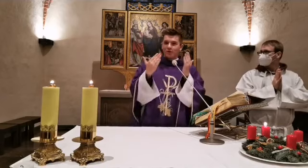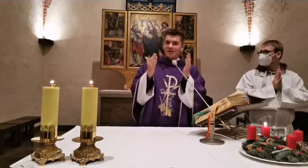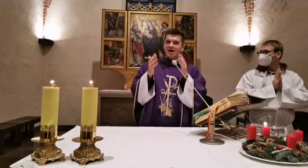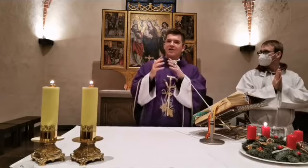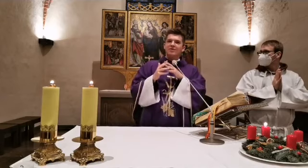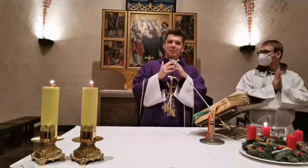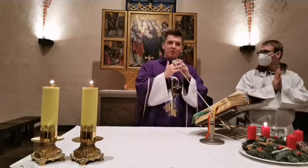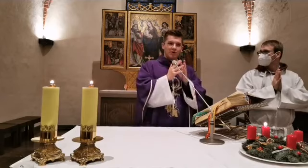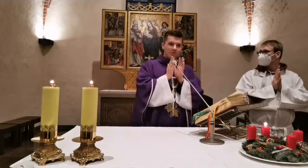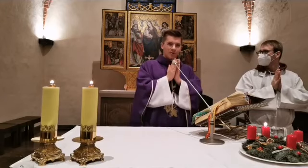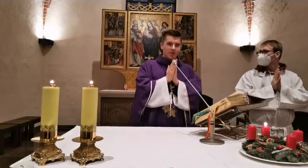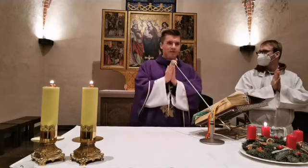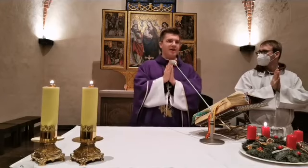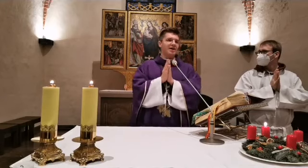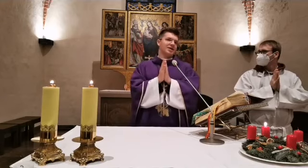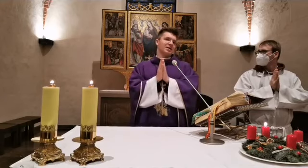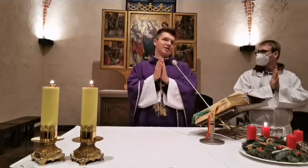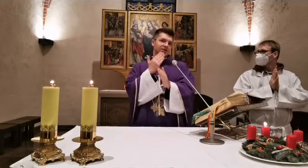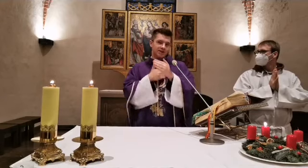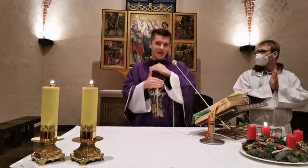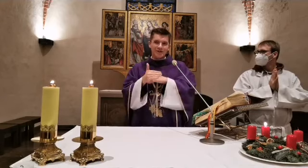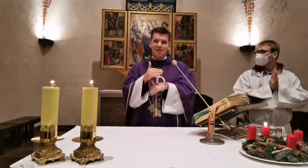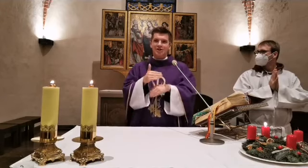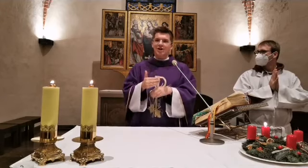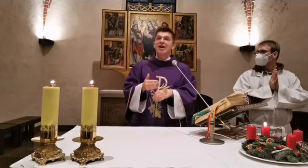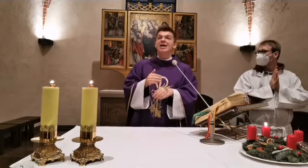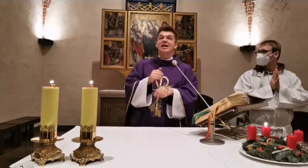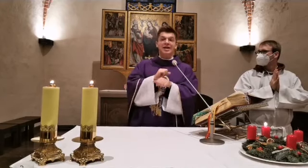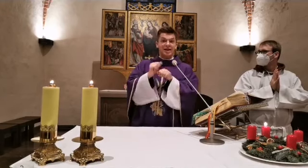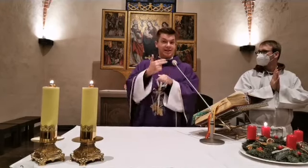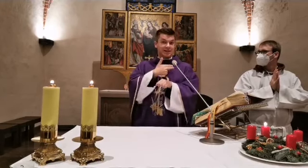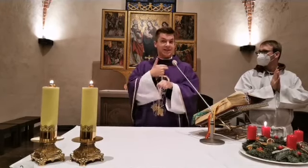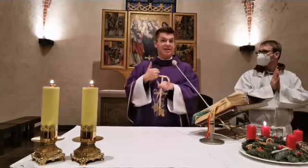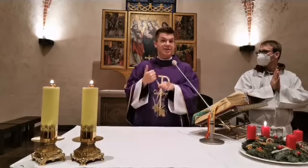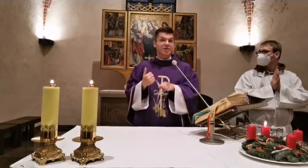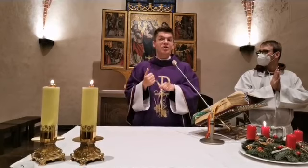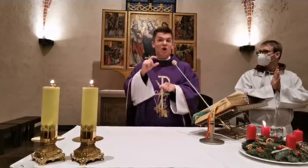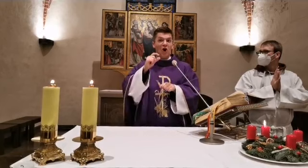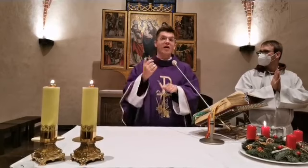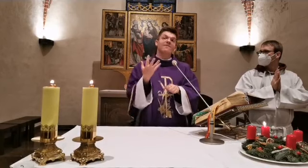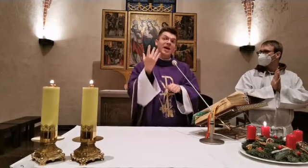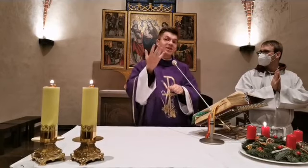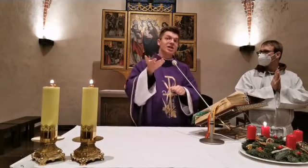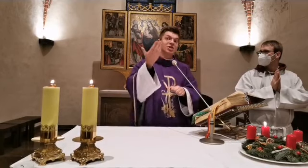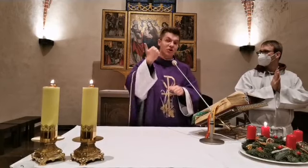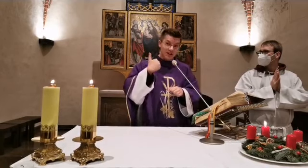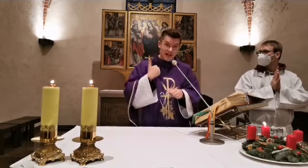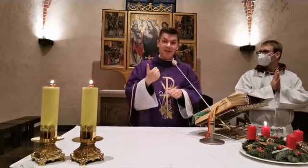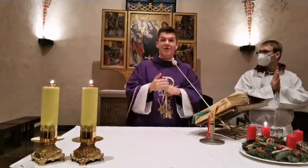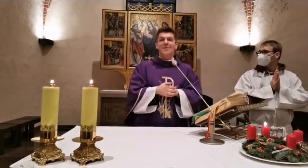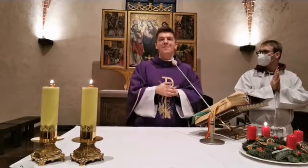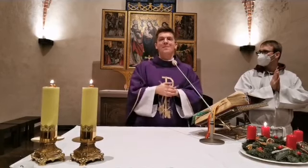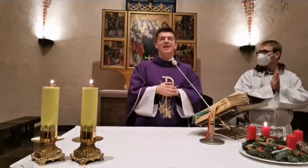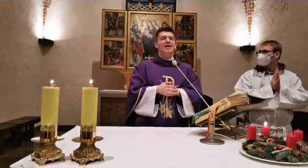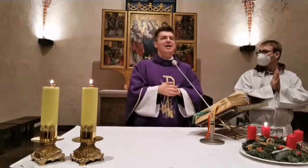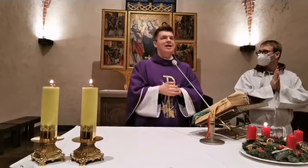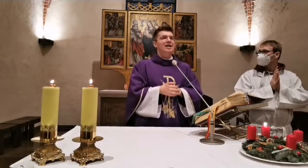Bardzo dziękuję za wspólną modlitwę. Cieszę się, że jest nas trochę więcej niż